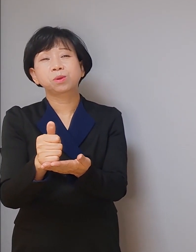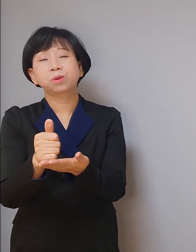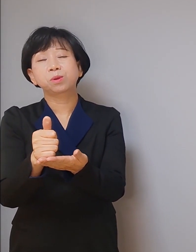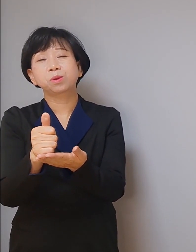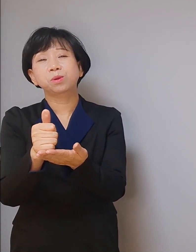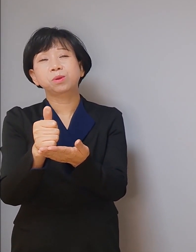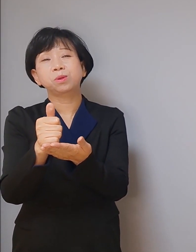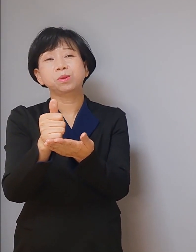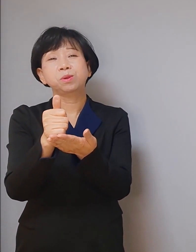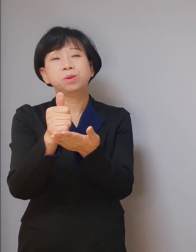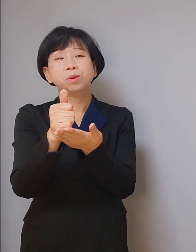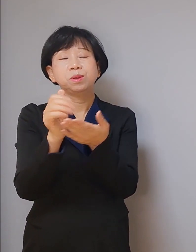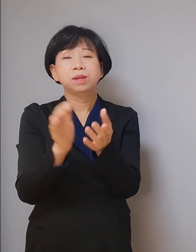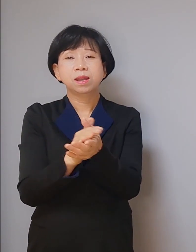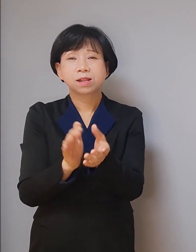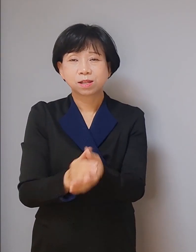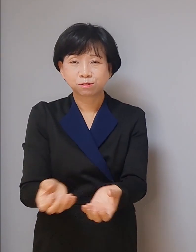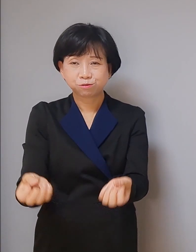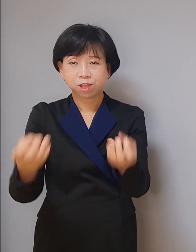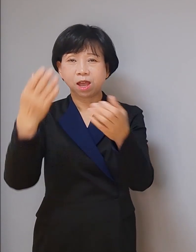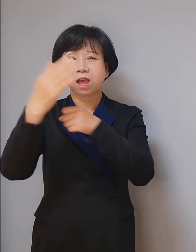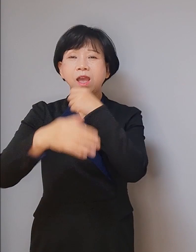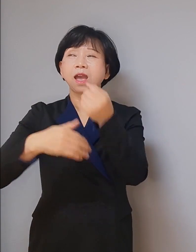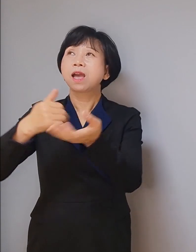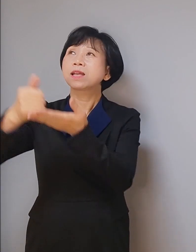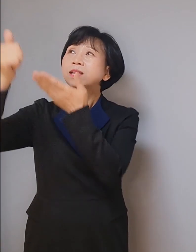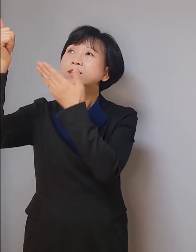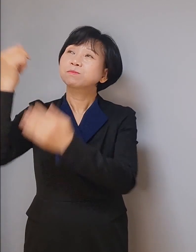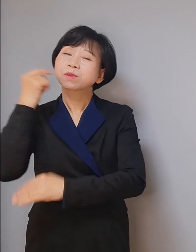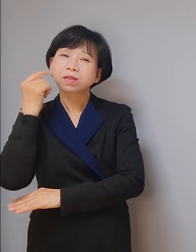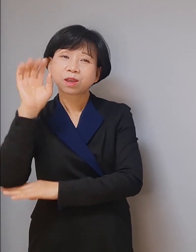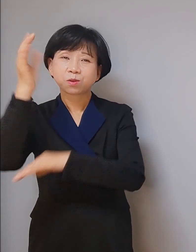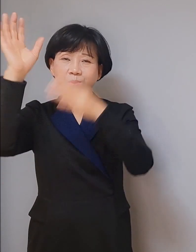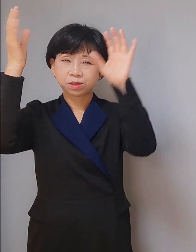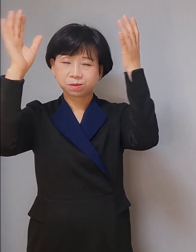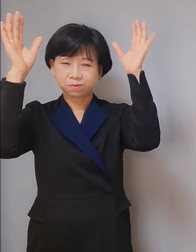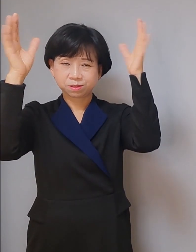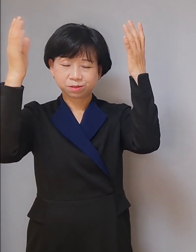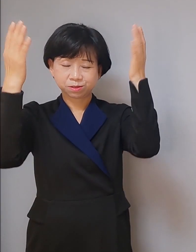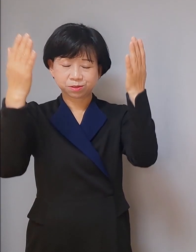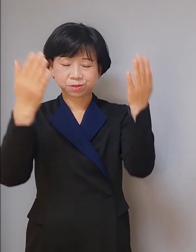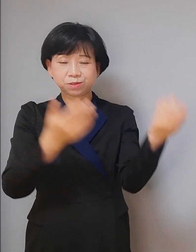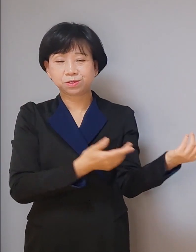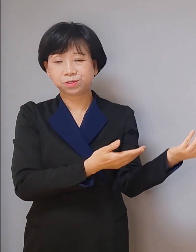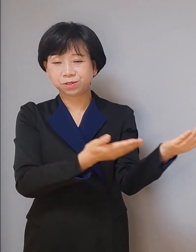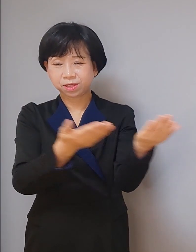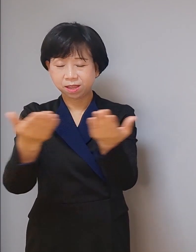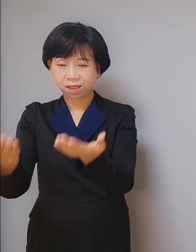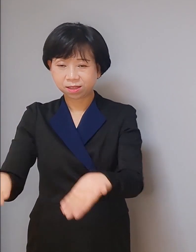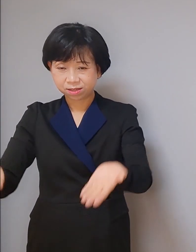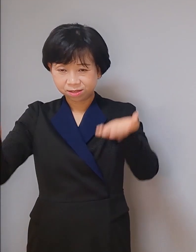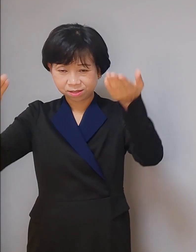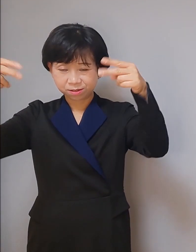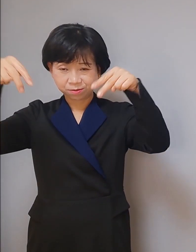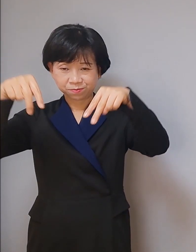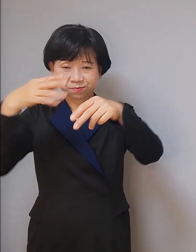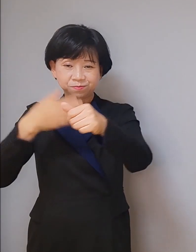그리스도. 할렐루야. 우리 하나님께 영광의 박수를 올려드리겠습니다. 우리 다 일어나시겠습니다.